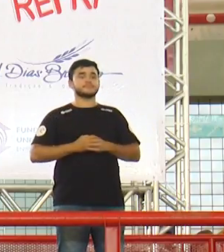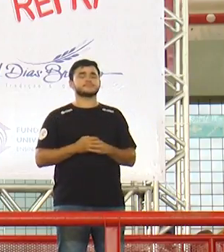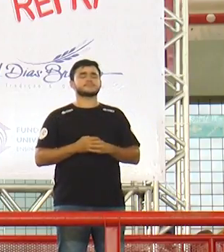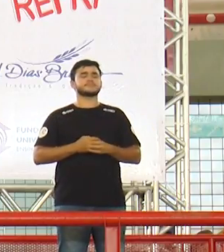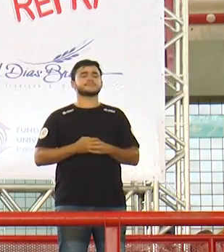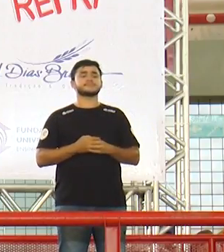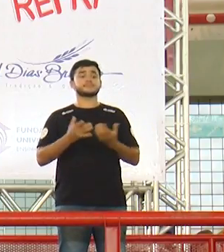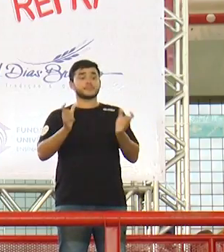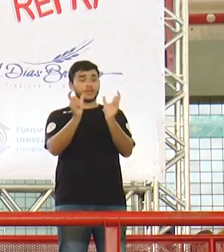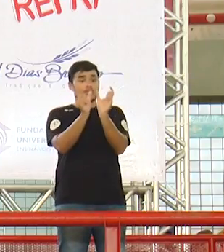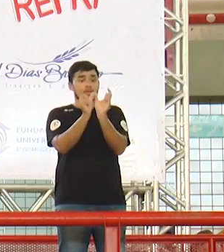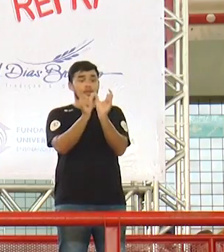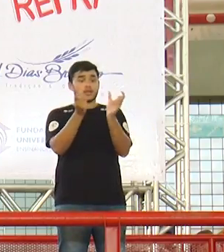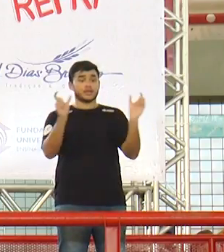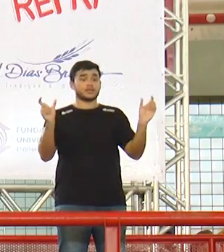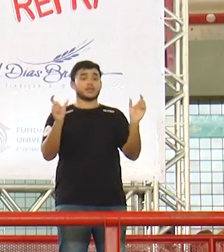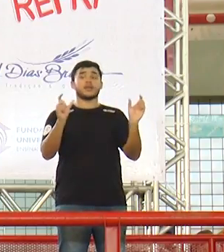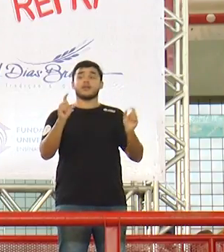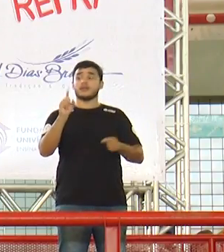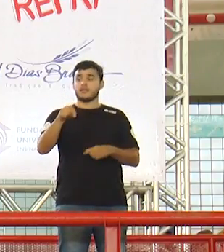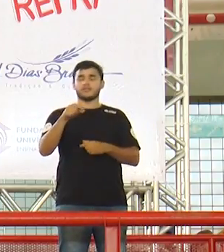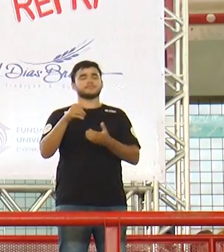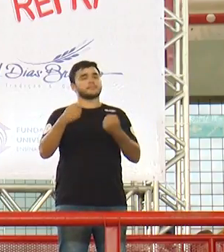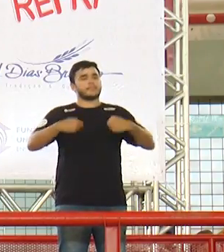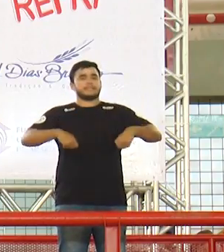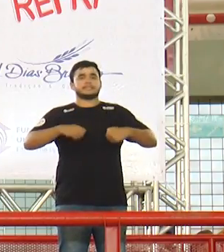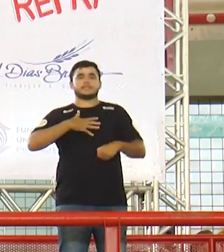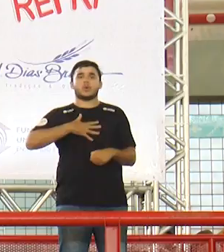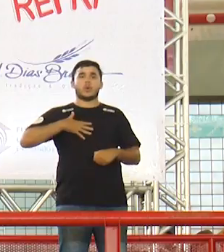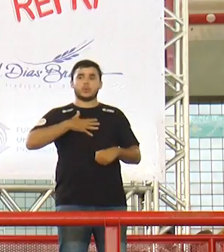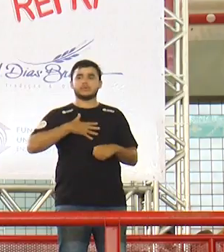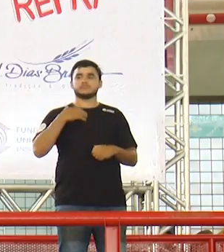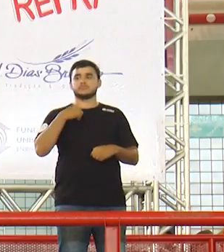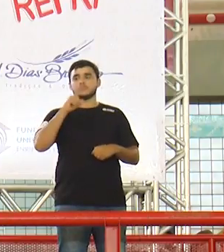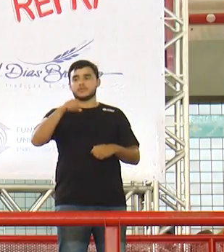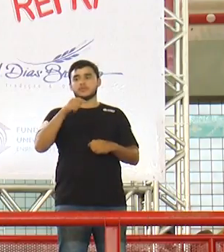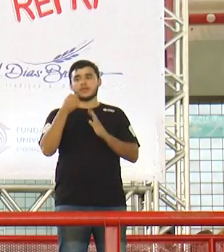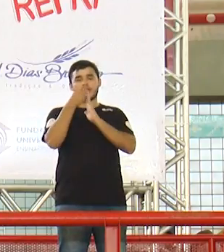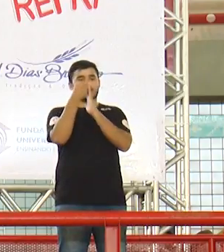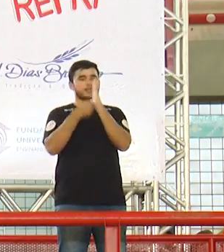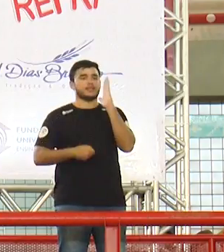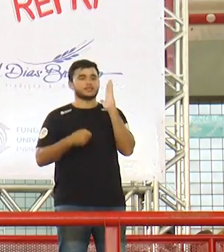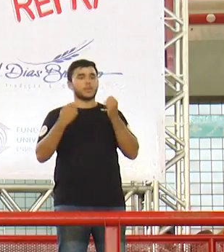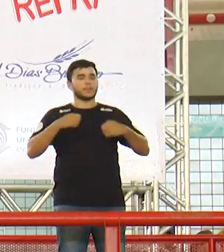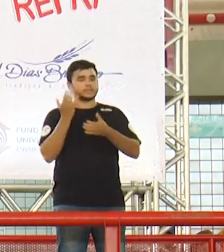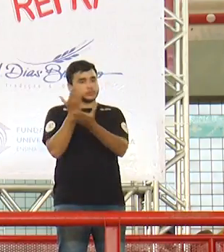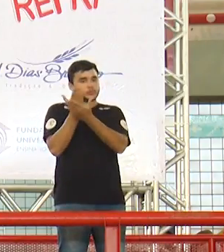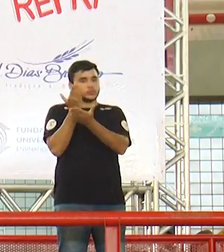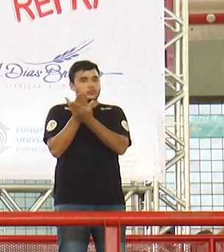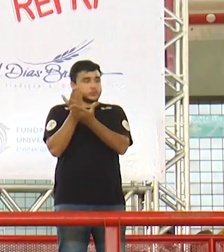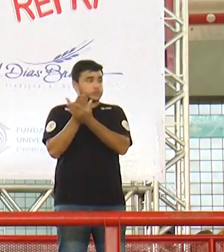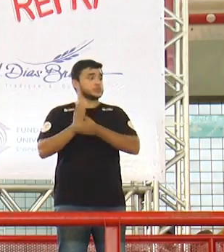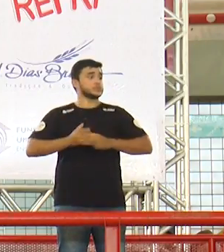E se não ama, meu chapa, aprenda a amar. Nem que seja por uma coisa chamada redação,